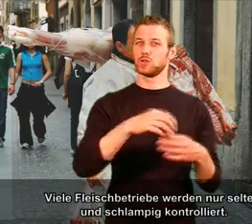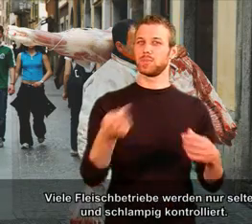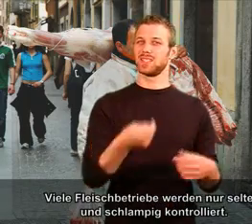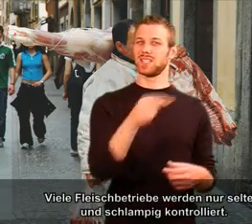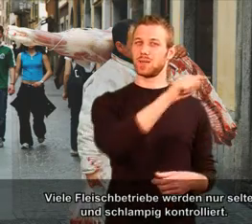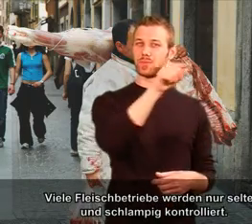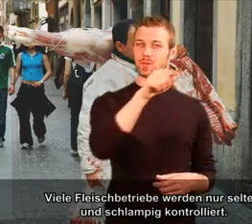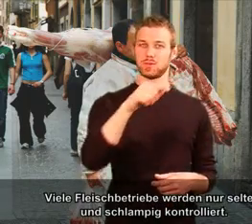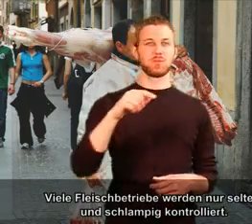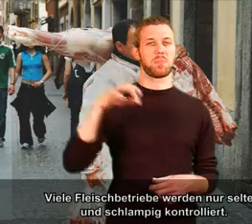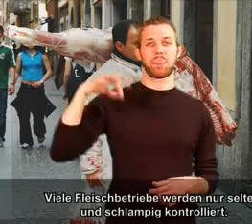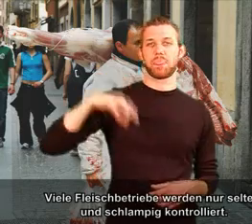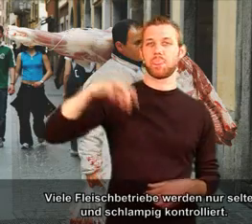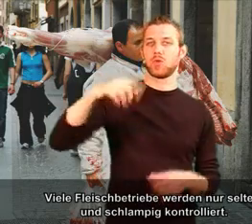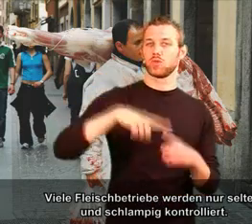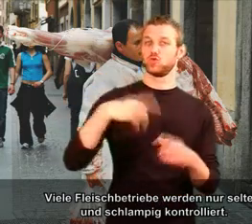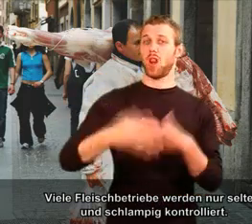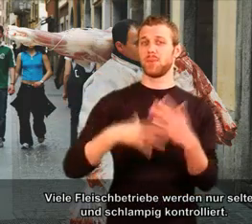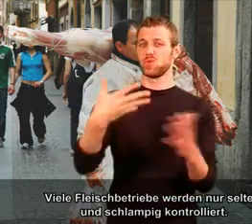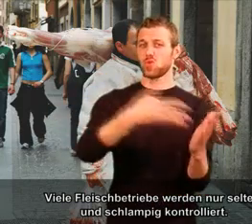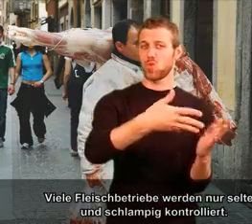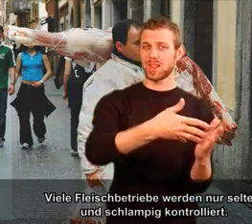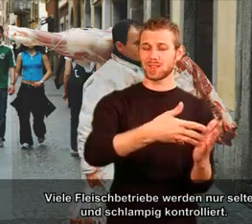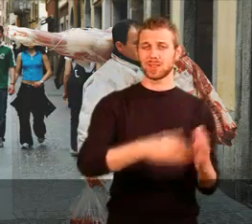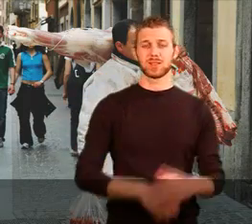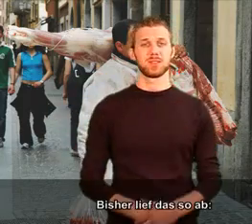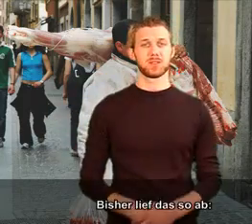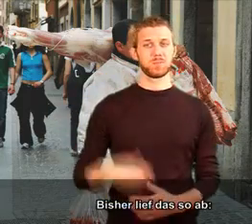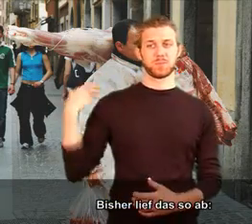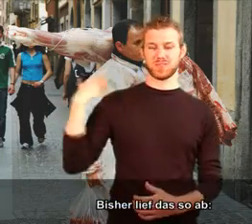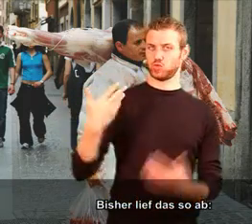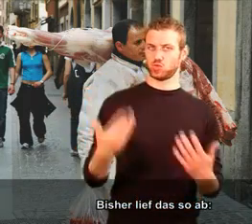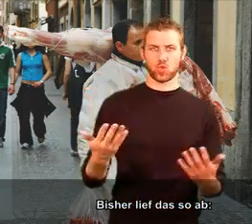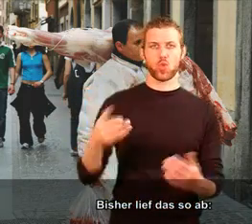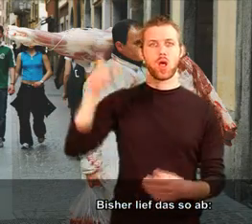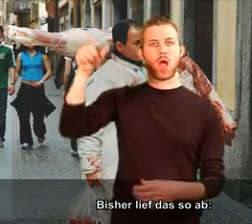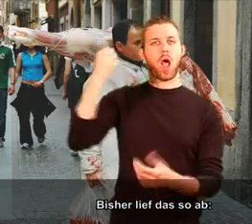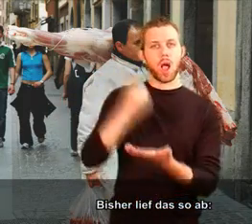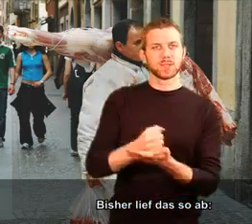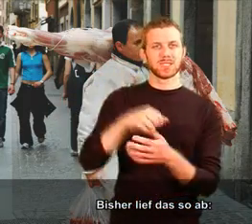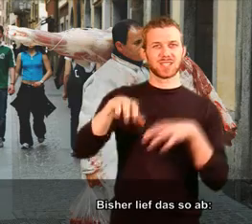Viele Fleischbetriebe werden nur selten und schlampig kontrolliert. Bisher lief das so ab.